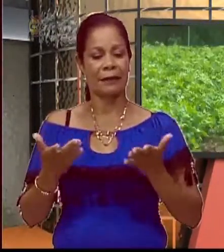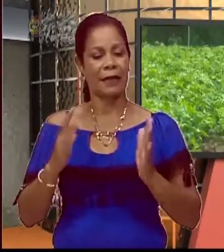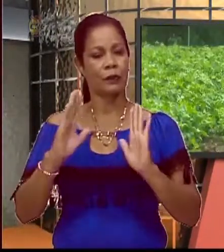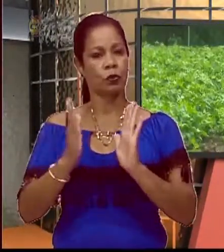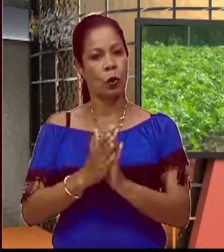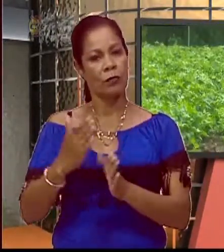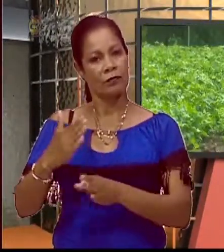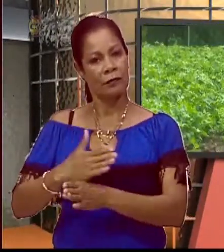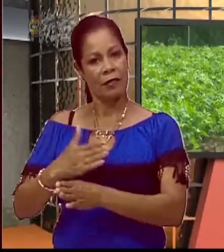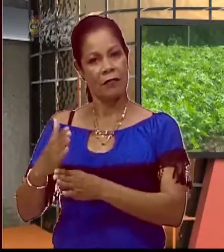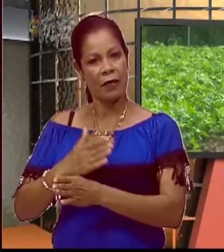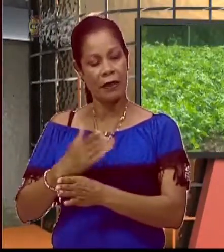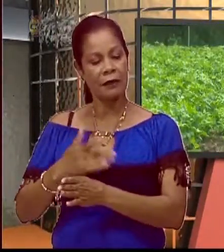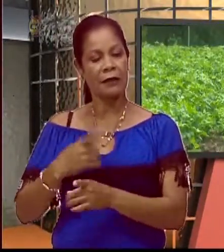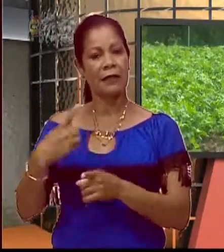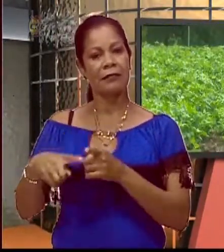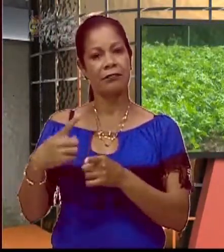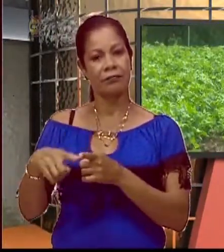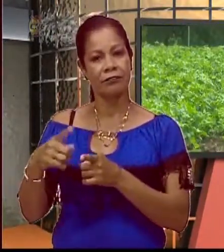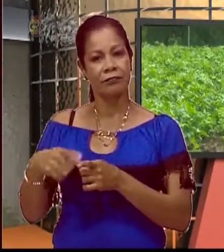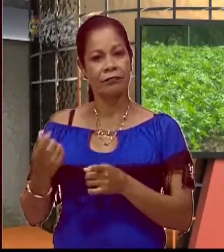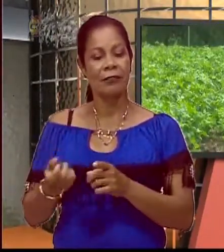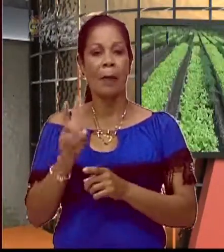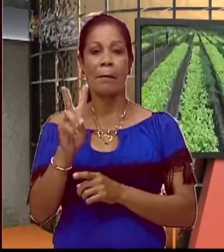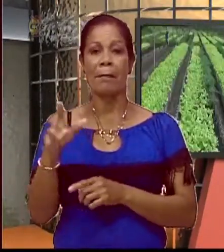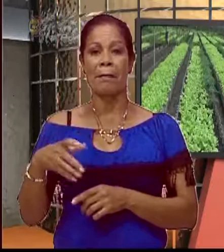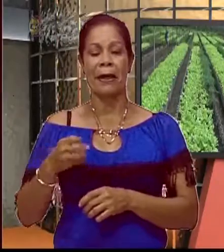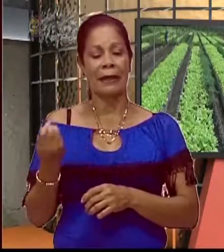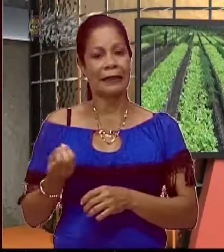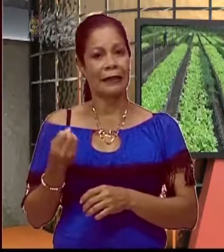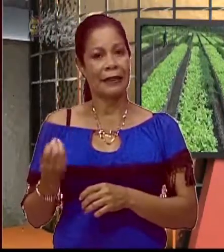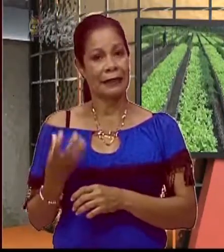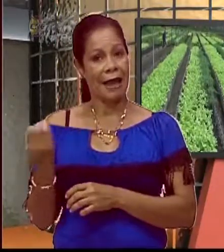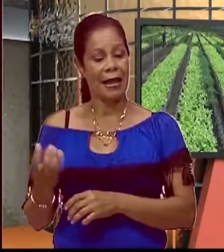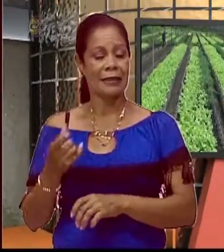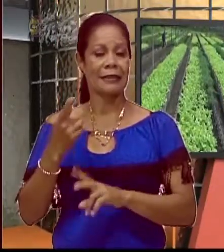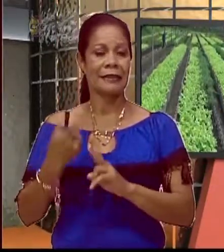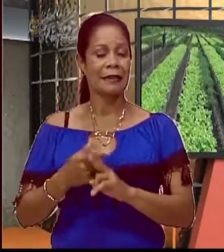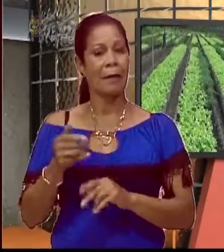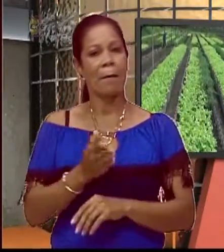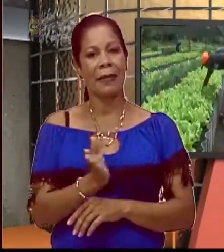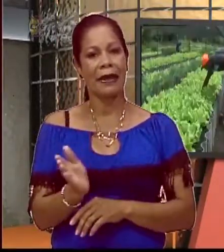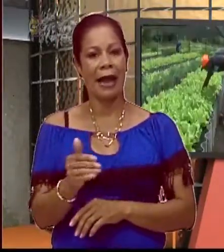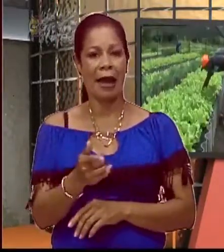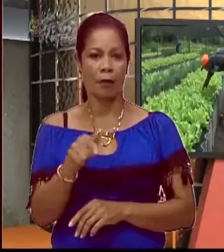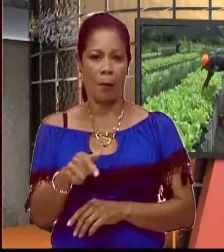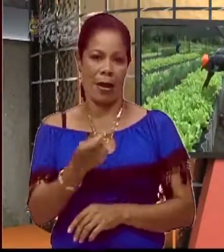de especies vegetales, ganado y pescado para el pueblo.